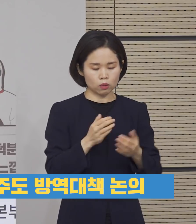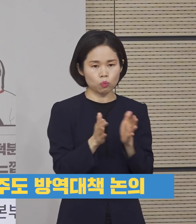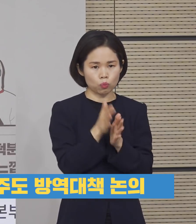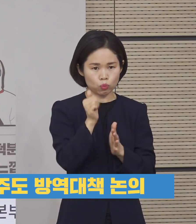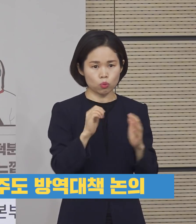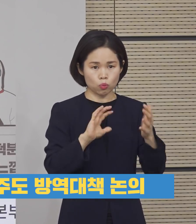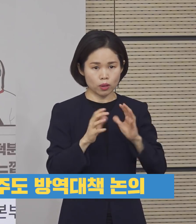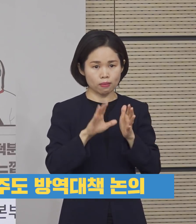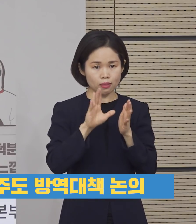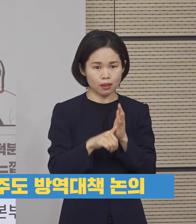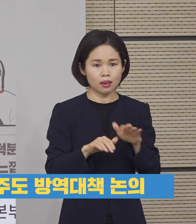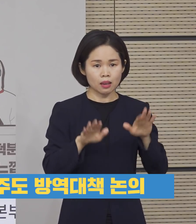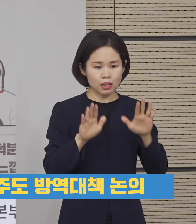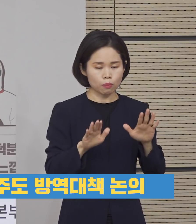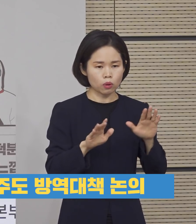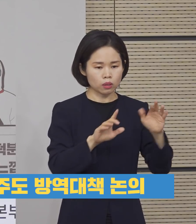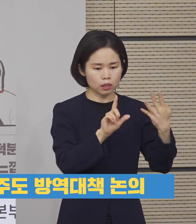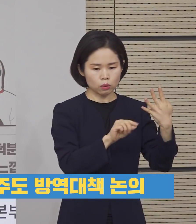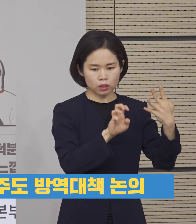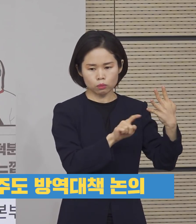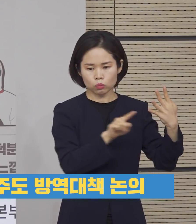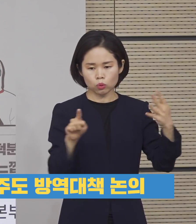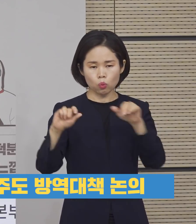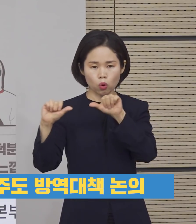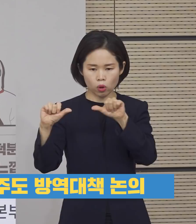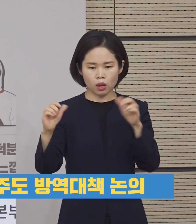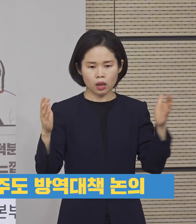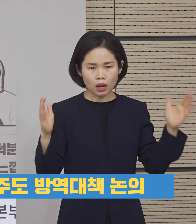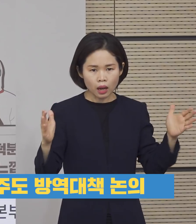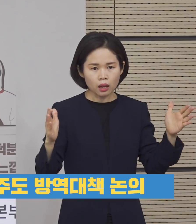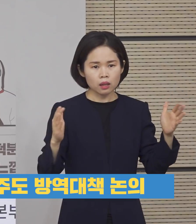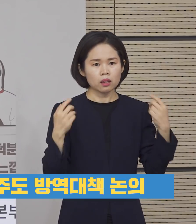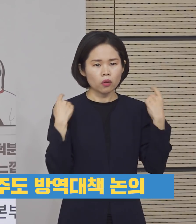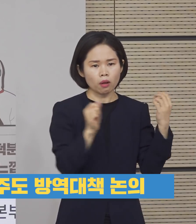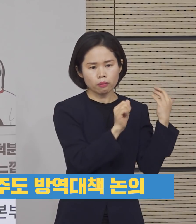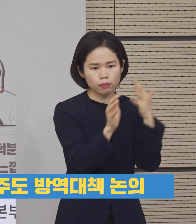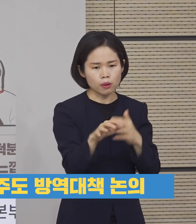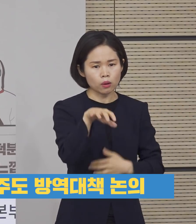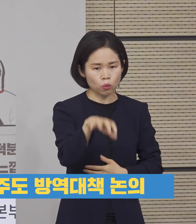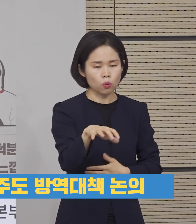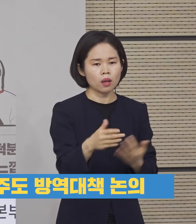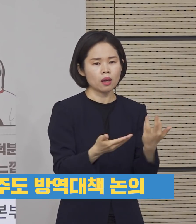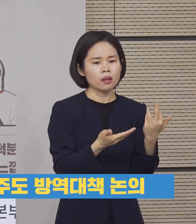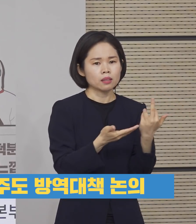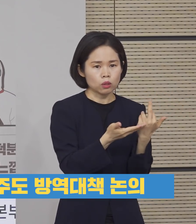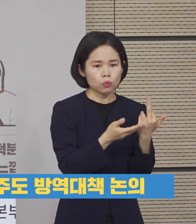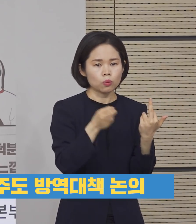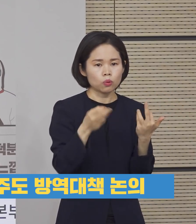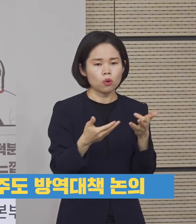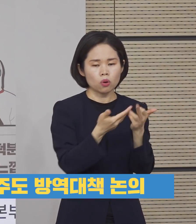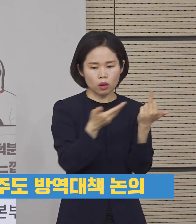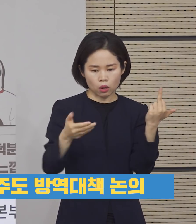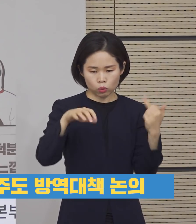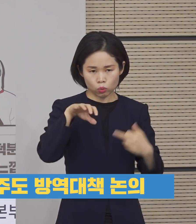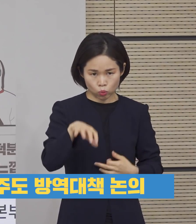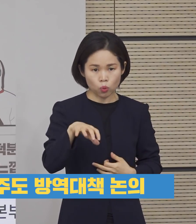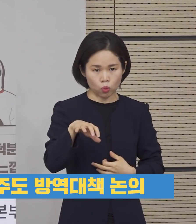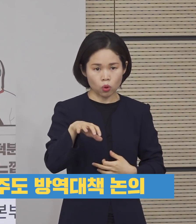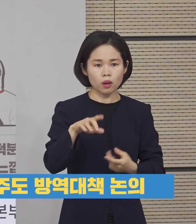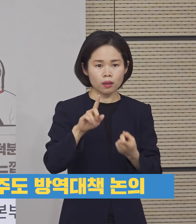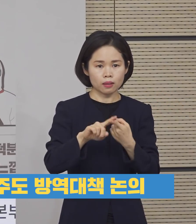한편 오늘 회의에서는 이번 연휴 기간 동안 여행객이 다수 몰릴 것으로 예상되는 강원도와